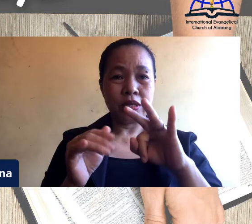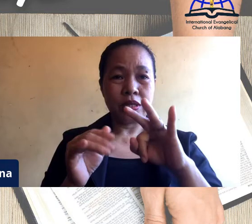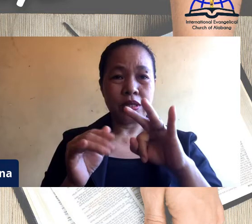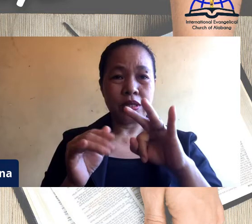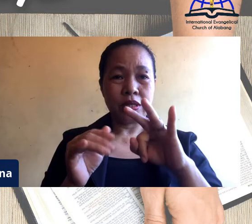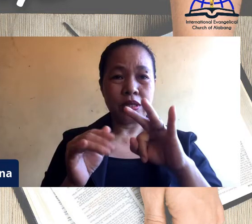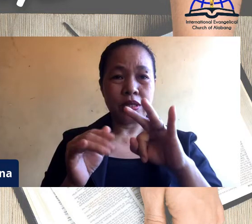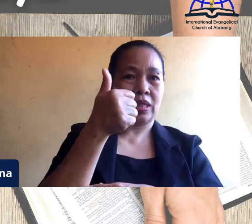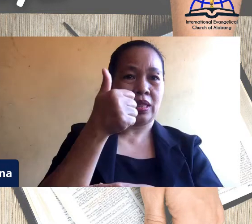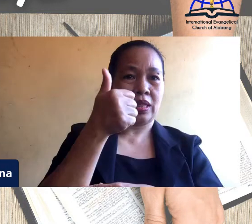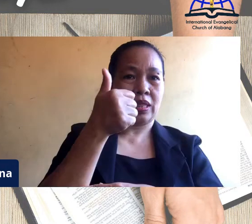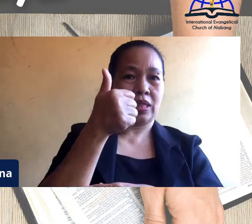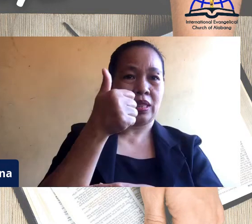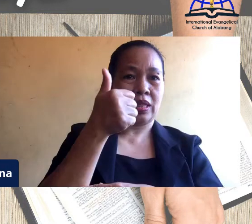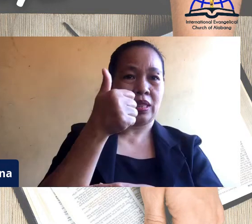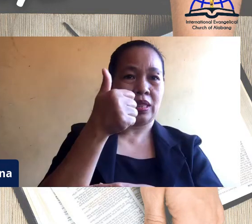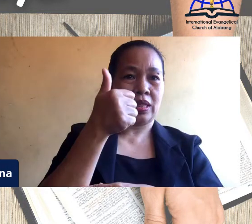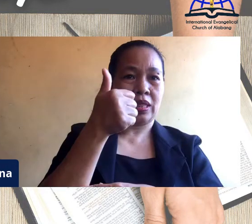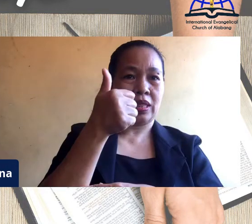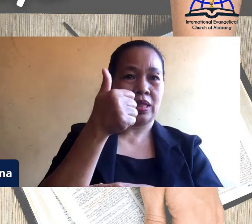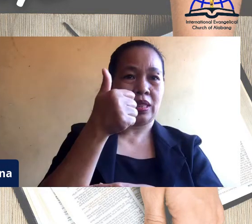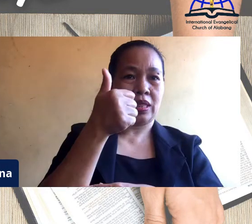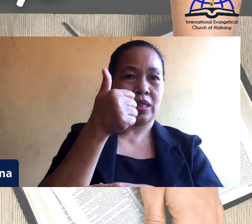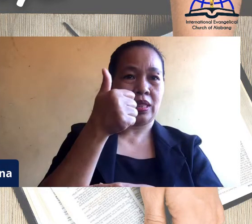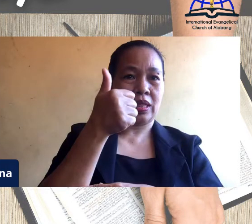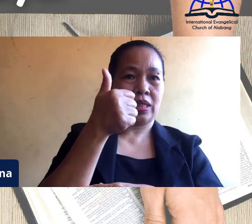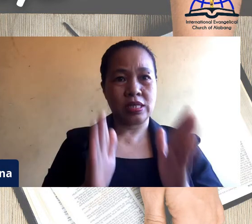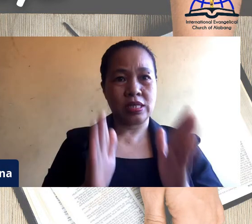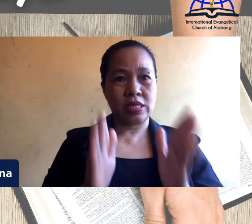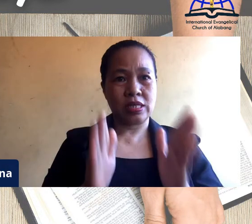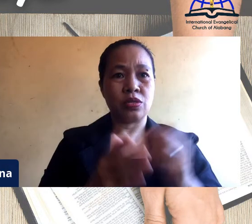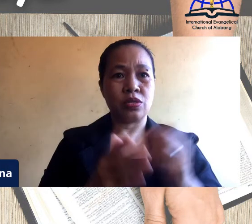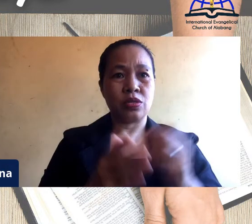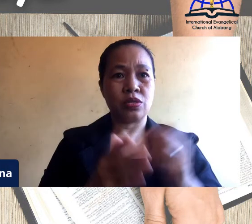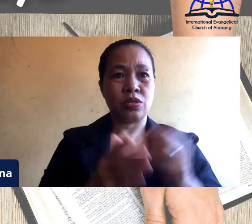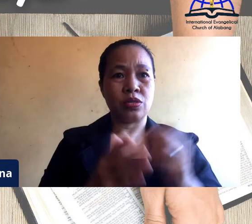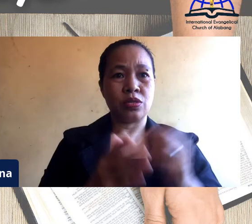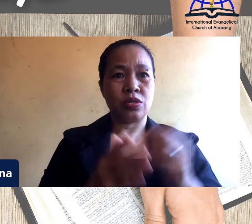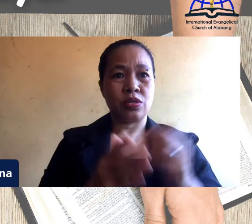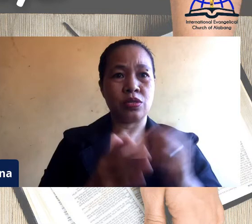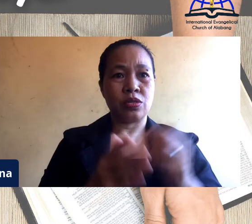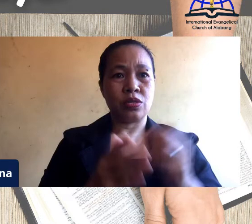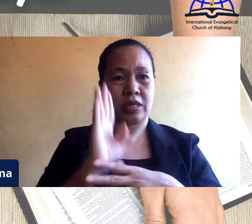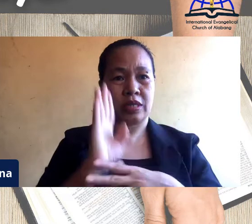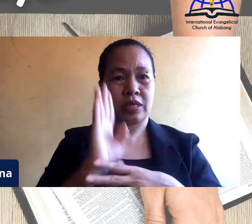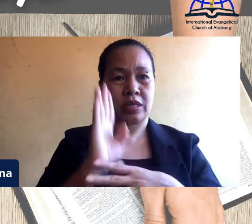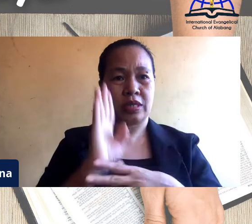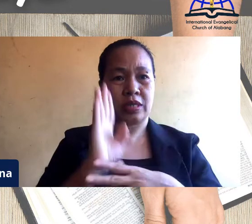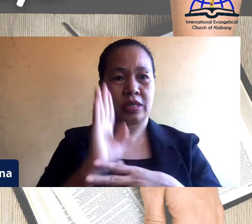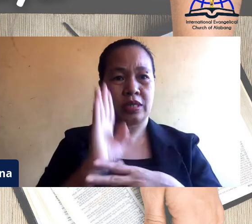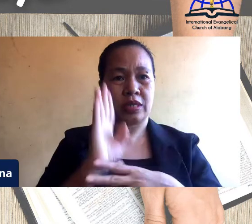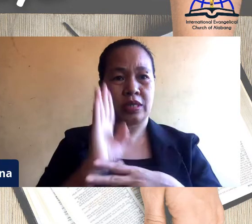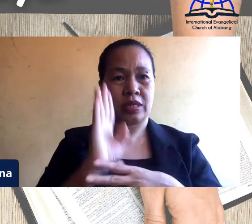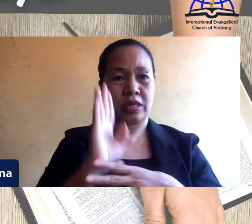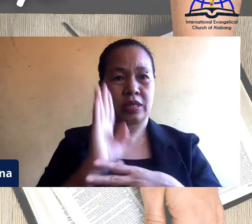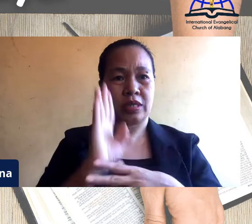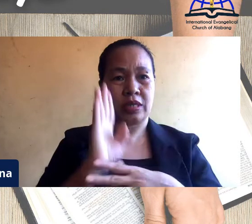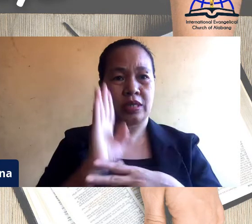na hyper-conquerors. Ibig sabihin, may preeminence na yung katagumpayan